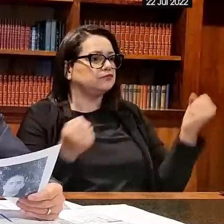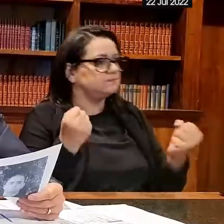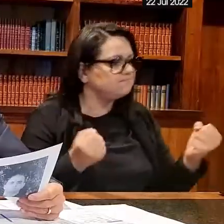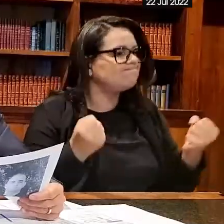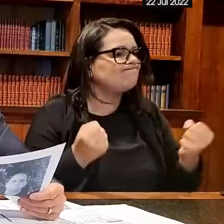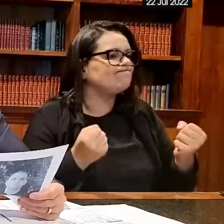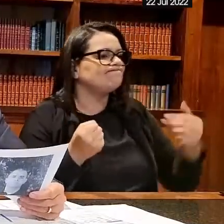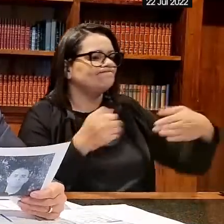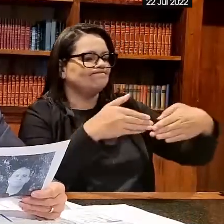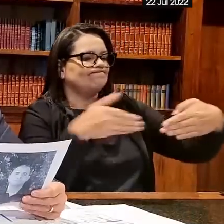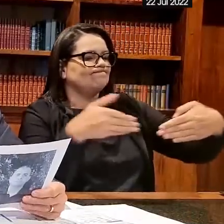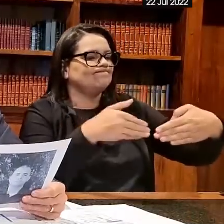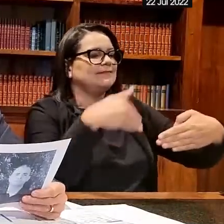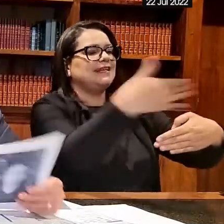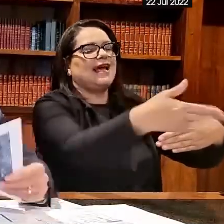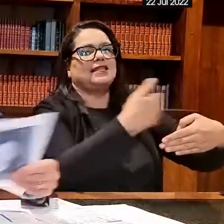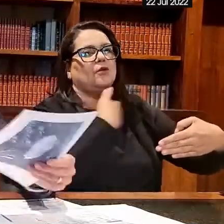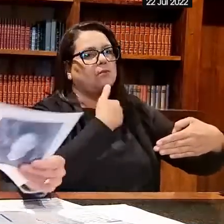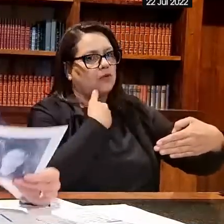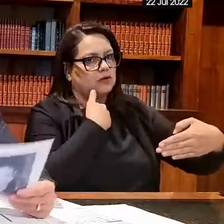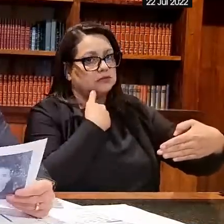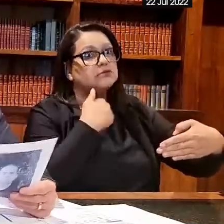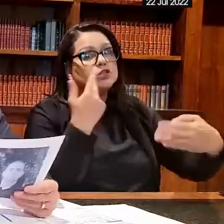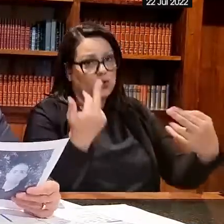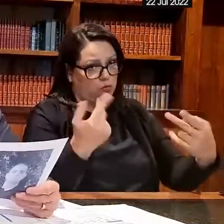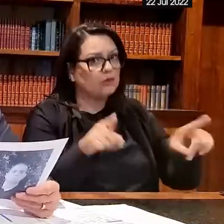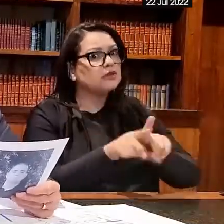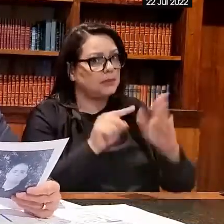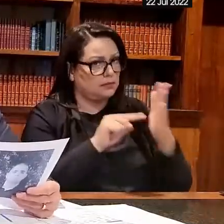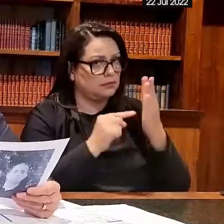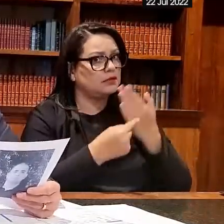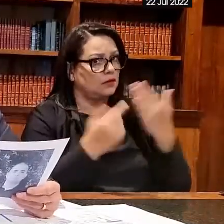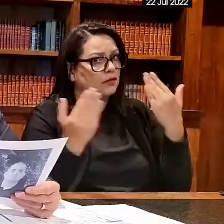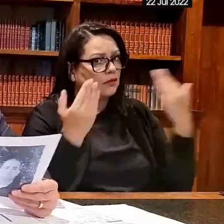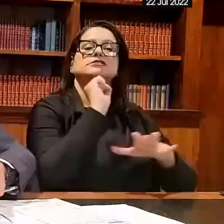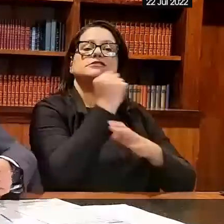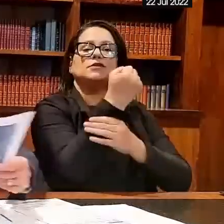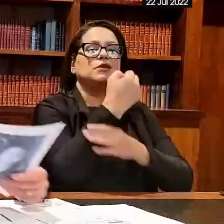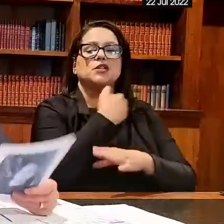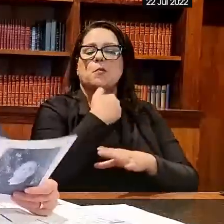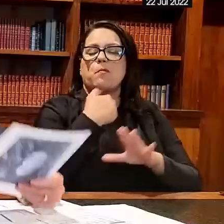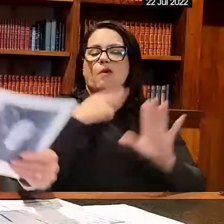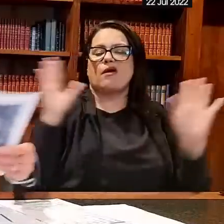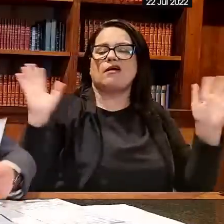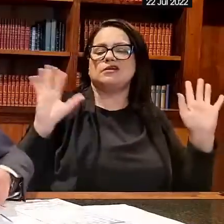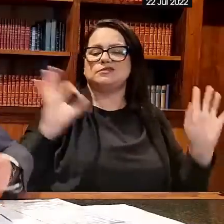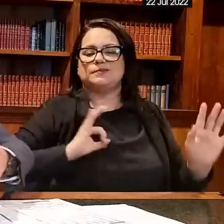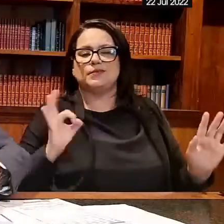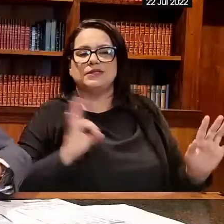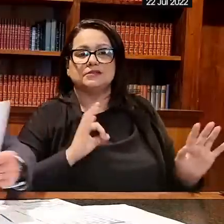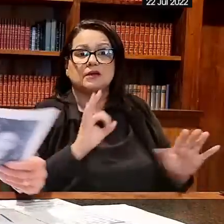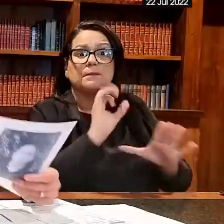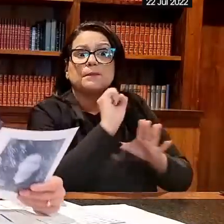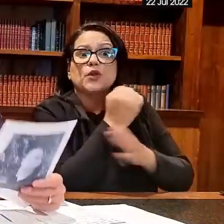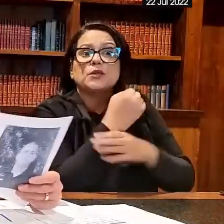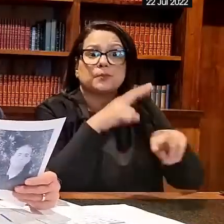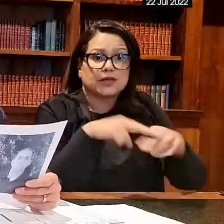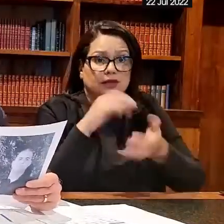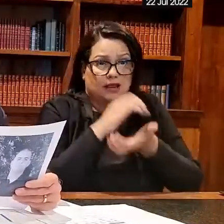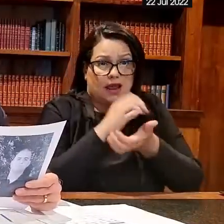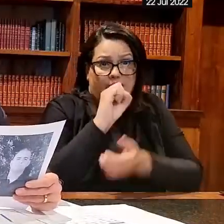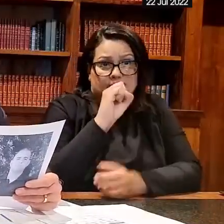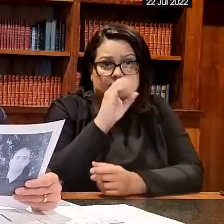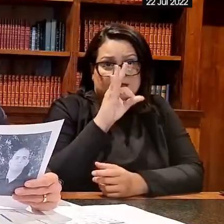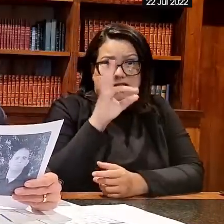e ele tava em paz lá no México aqui a mesma coisa acontece Rio de Janeiro dessas áreas protegidas pela decisão do supremo